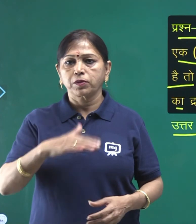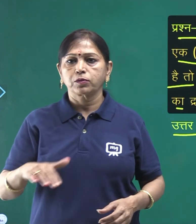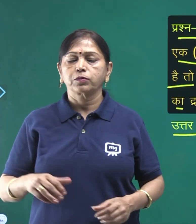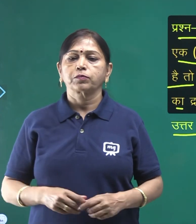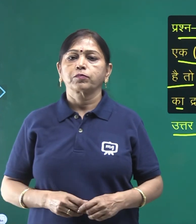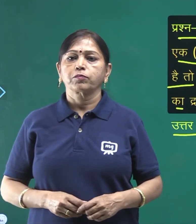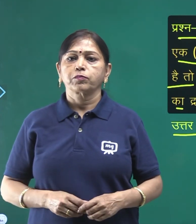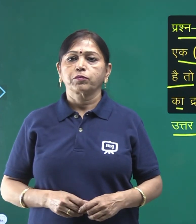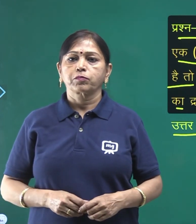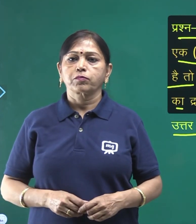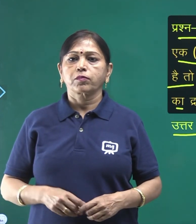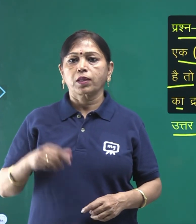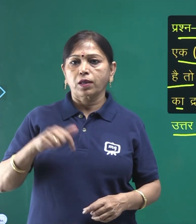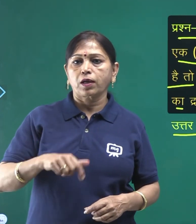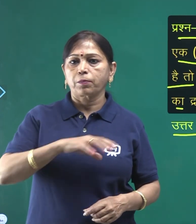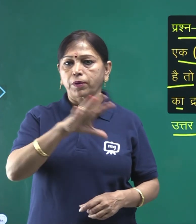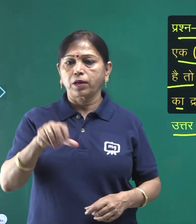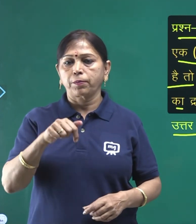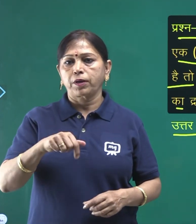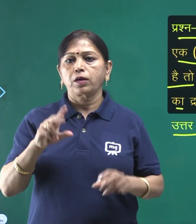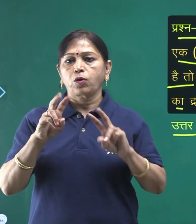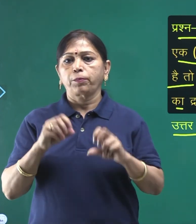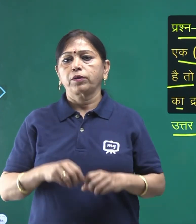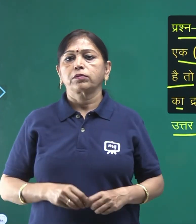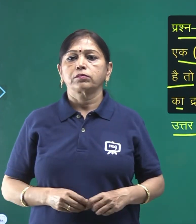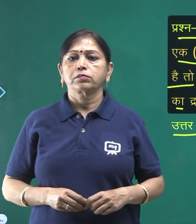बच्चों, यहाँ पर हमारा यह अध्याय